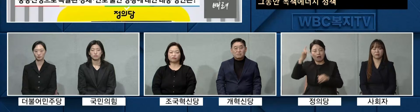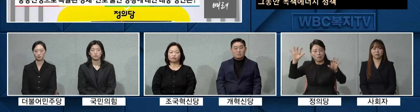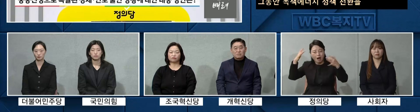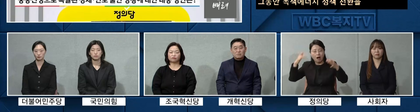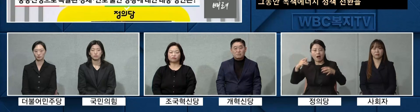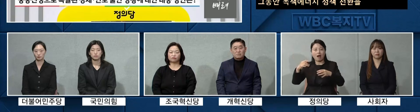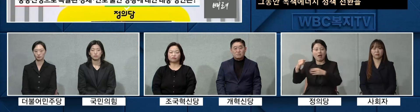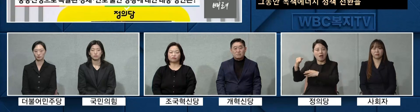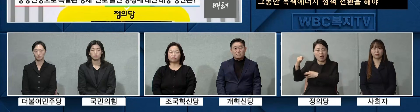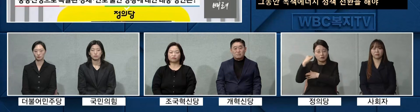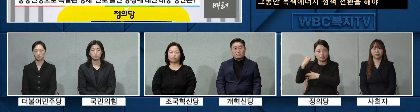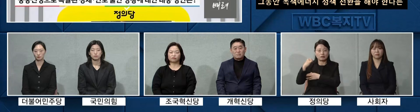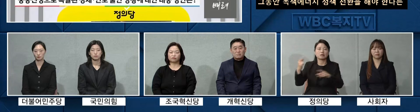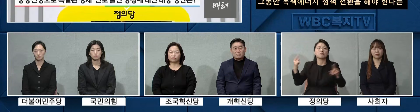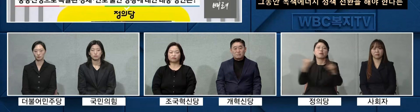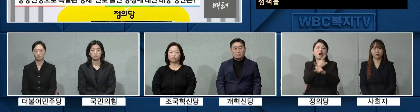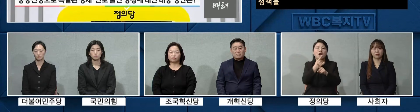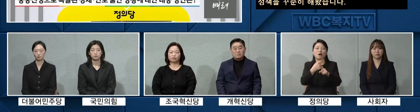꾸준히 해왔습니다.